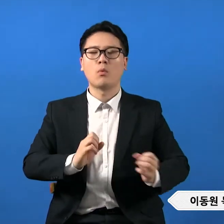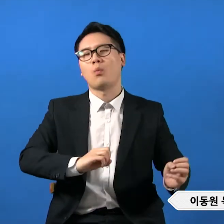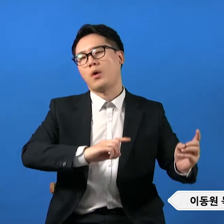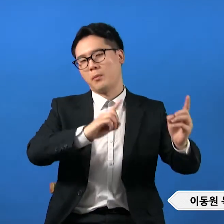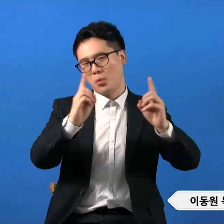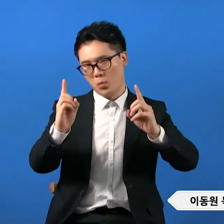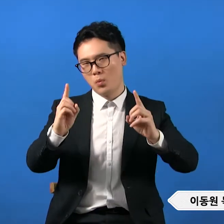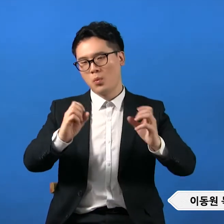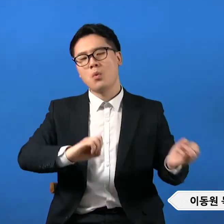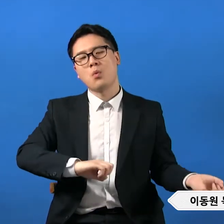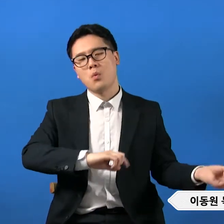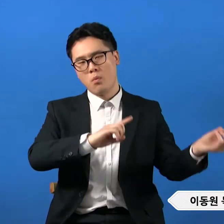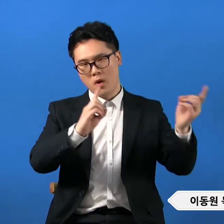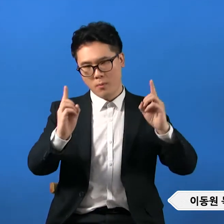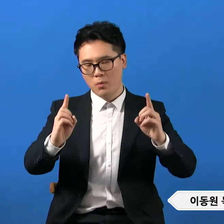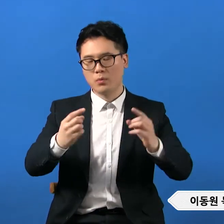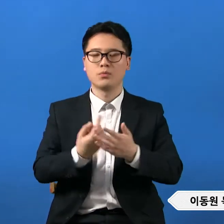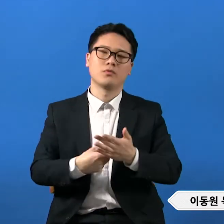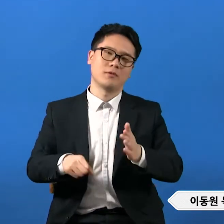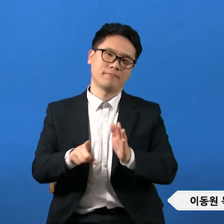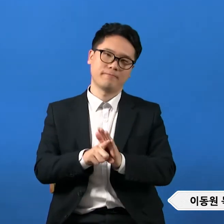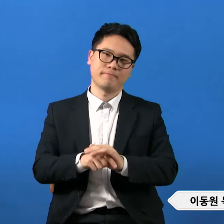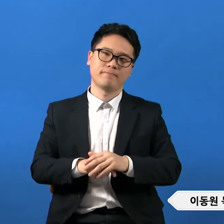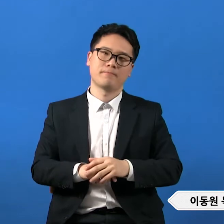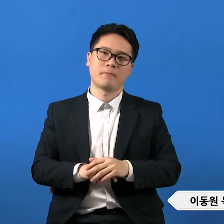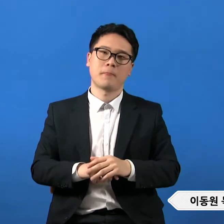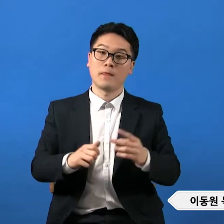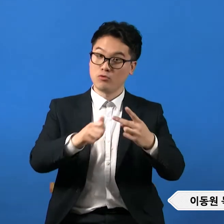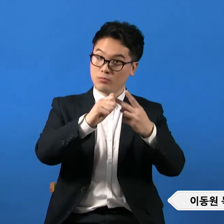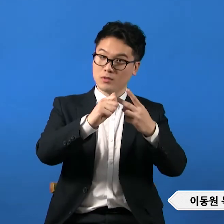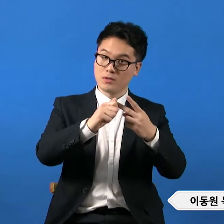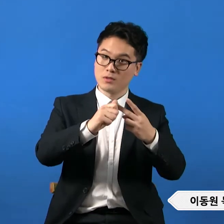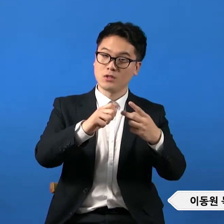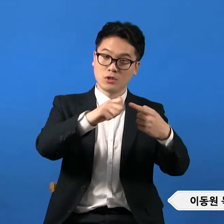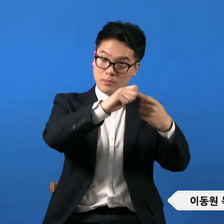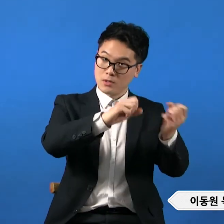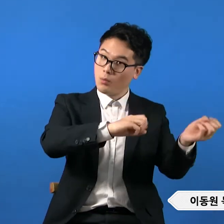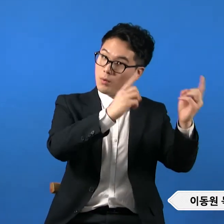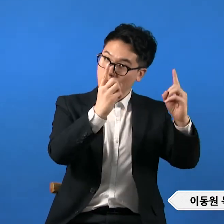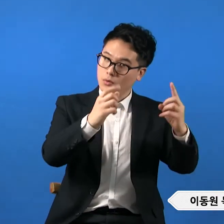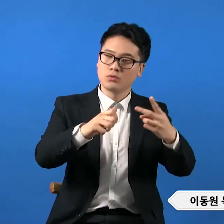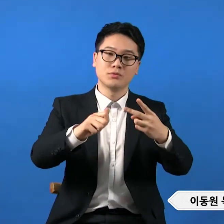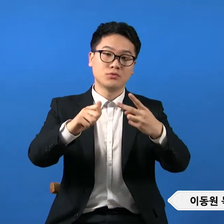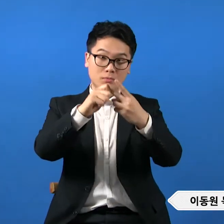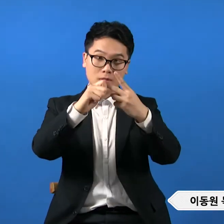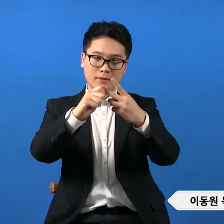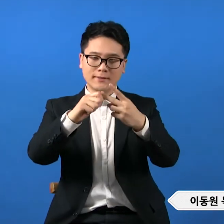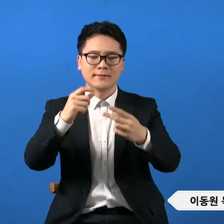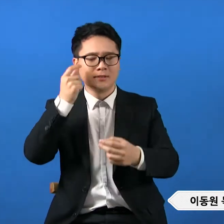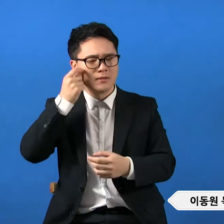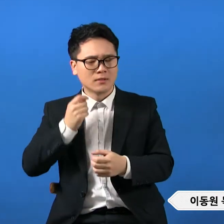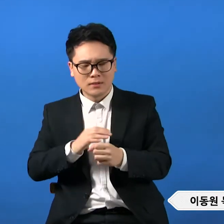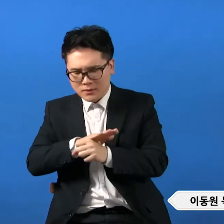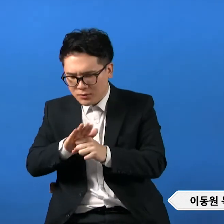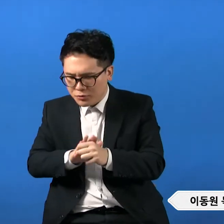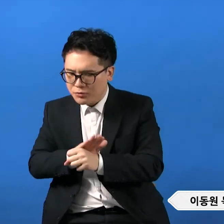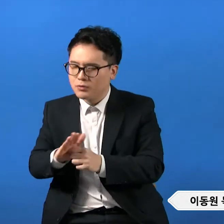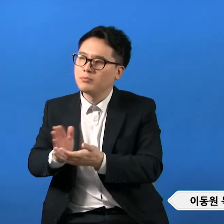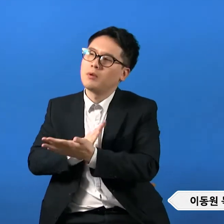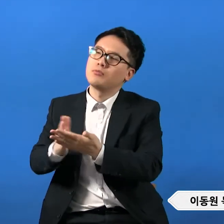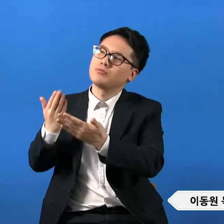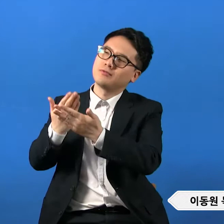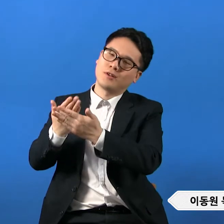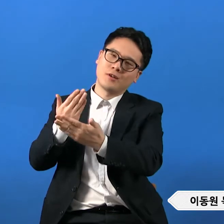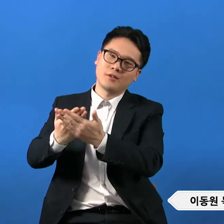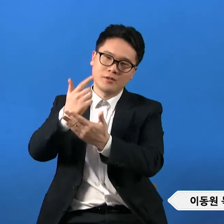회복을 위한 기도예요. 두 번째 기도의 제목 뭘까요? 긍휼을 베풀어 주시도록 기도하는 일입니다.